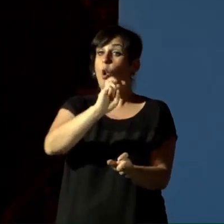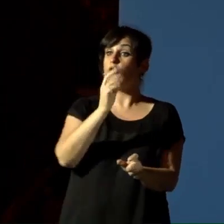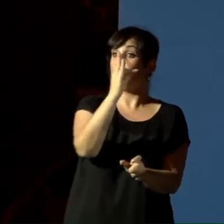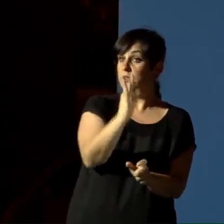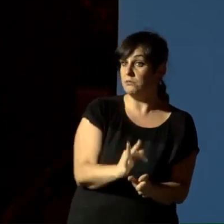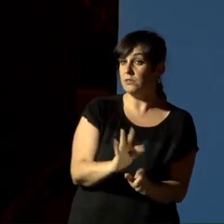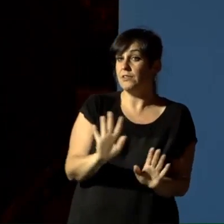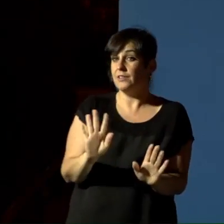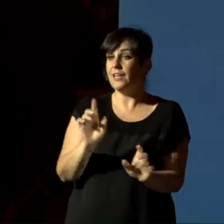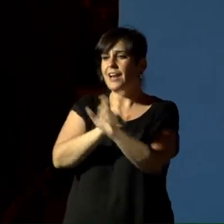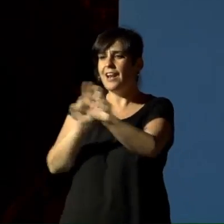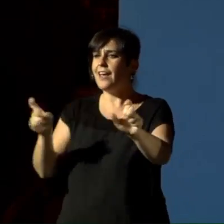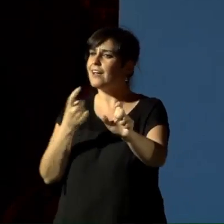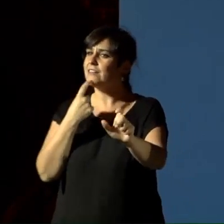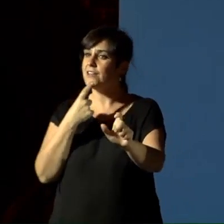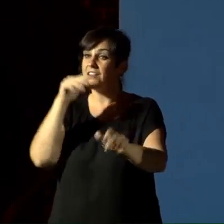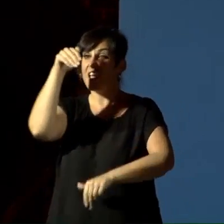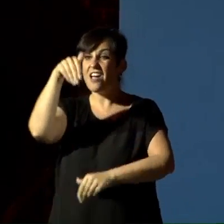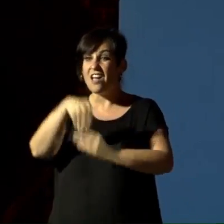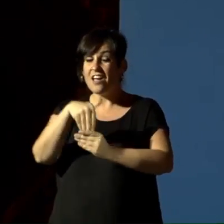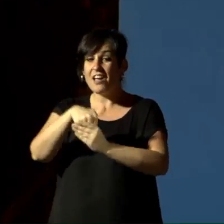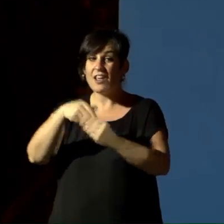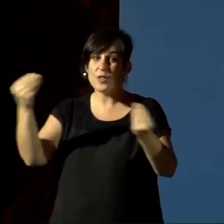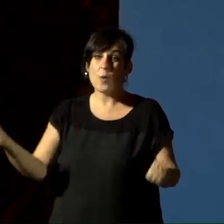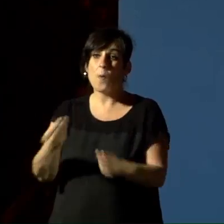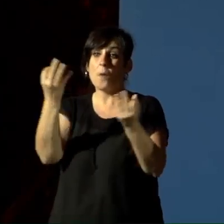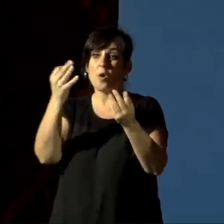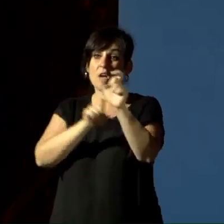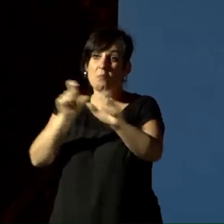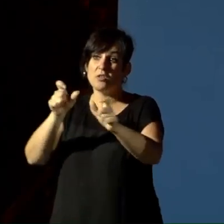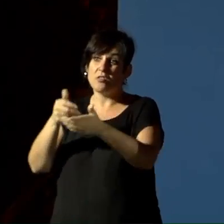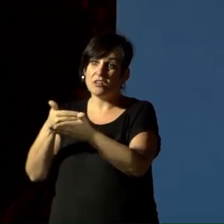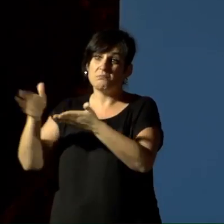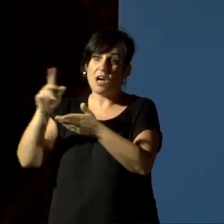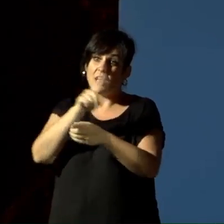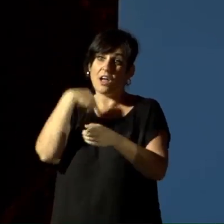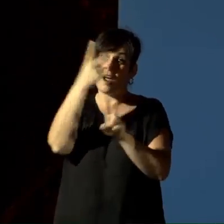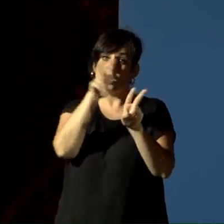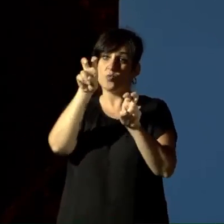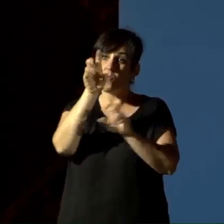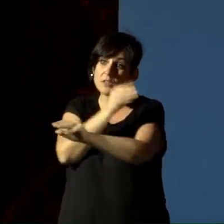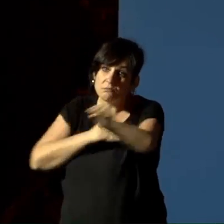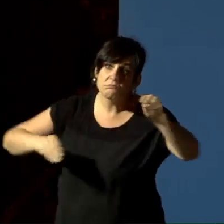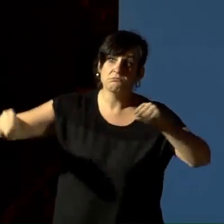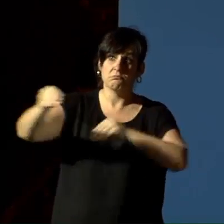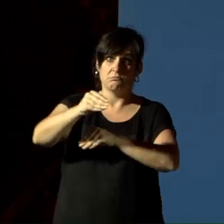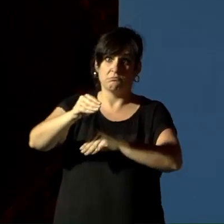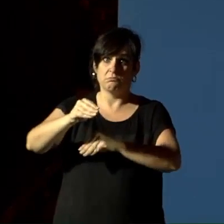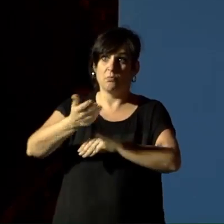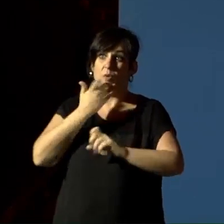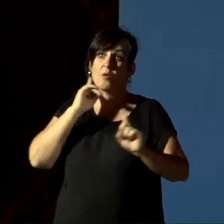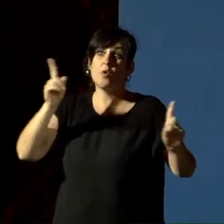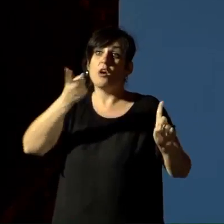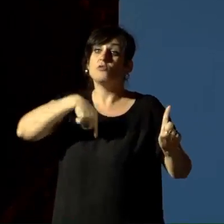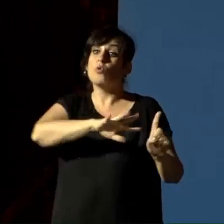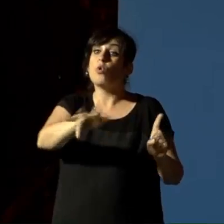que o máis que se pode facer nas eleccións é sacar a uns para poñer a outros. É que se nós non temos roubado todavía é